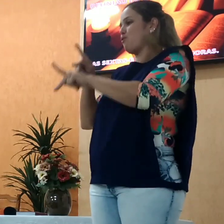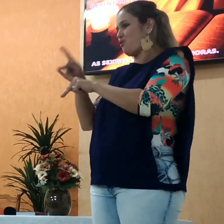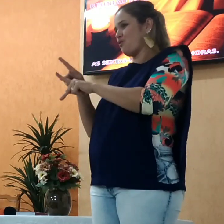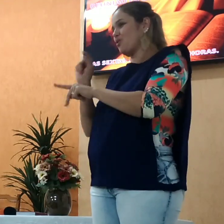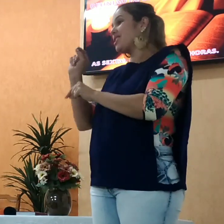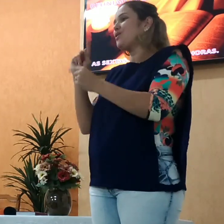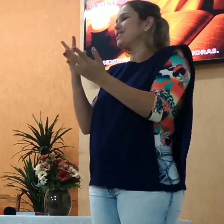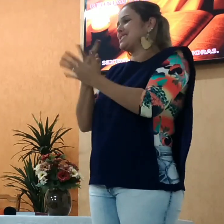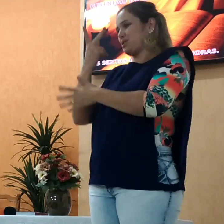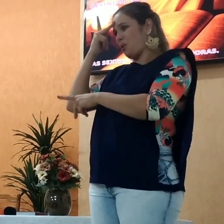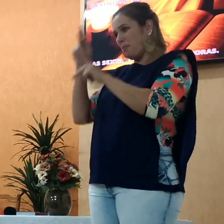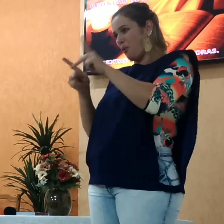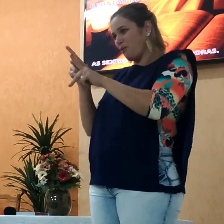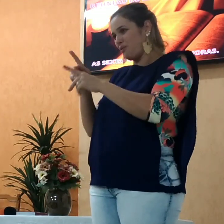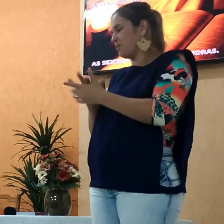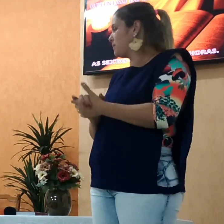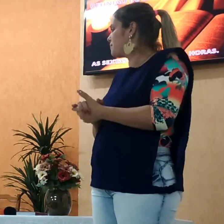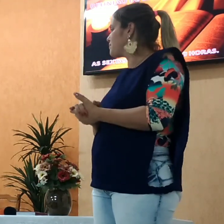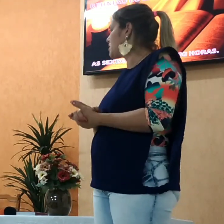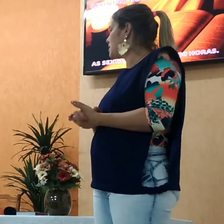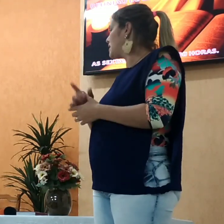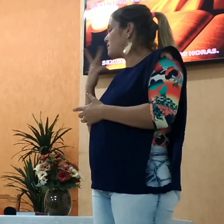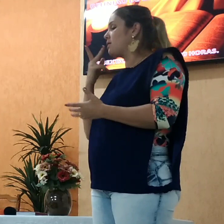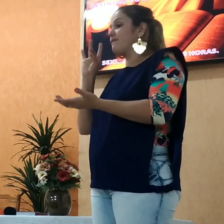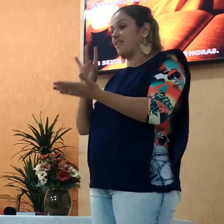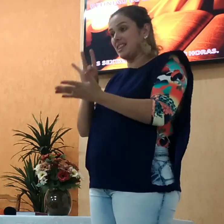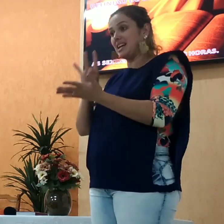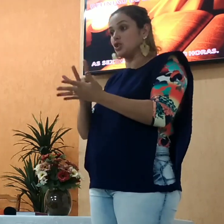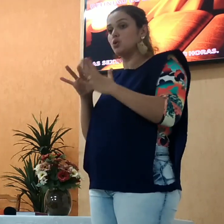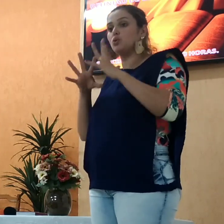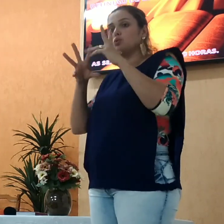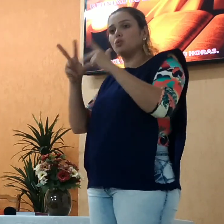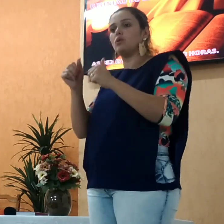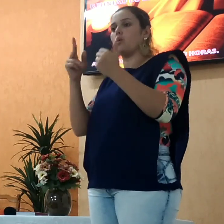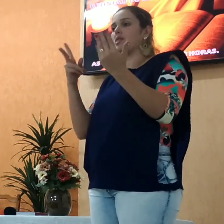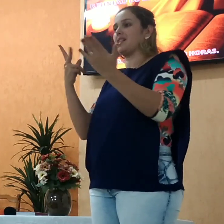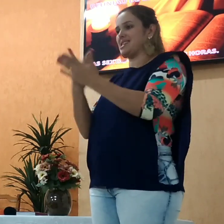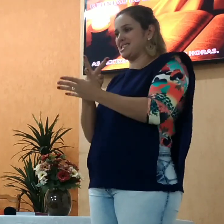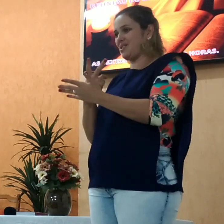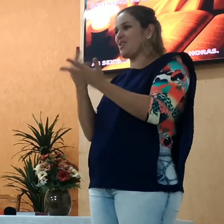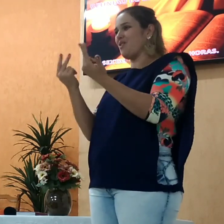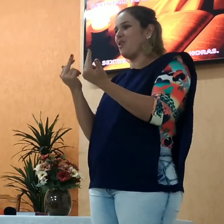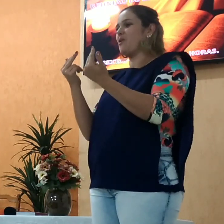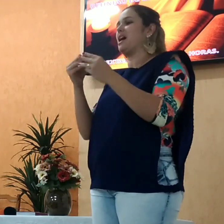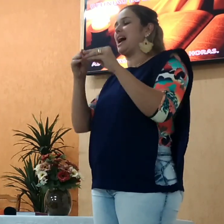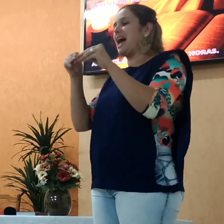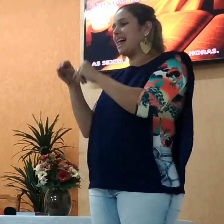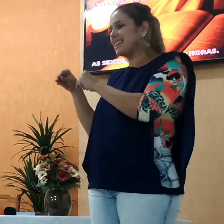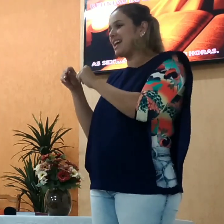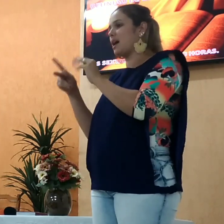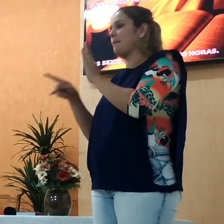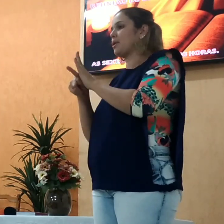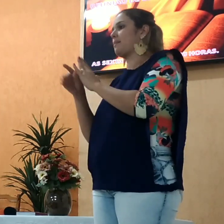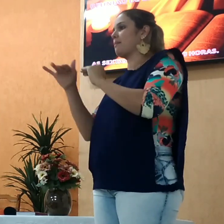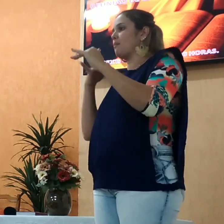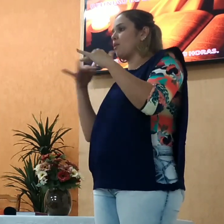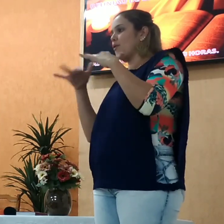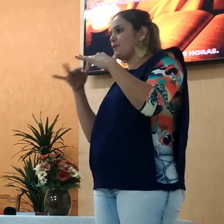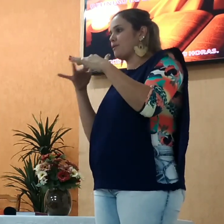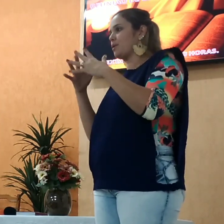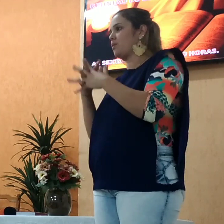momento, quando aconteceu tudo isso, e então como a terra se moveu, como os